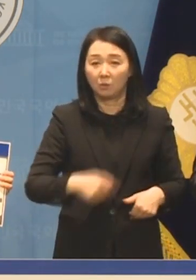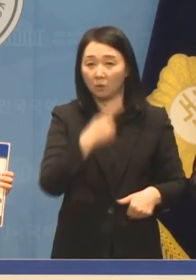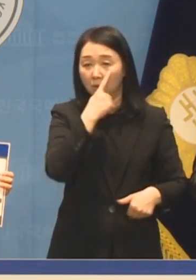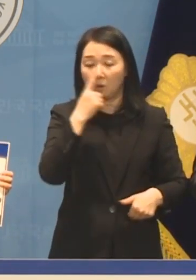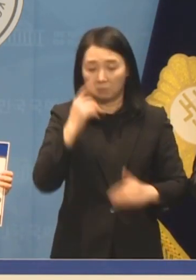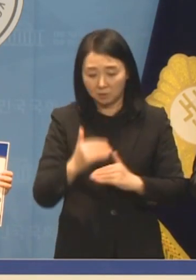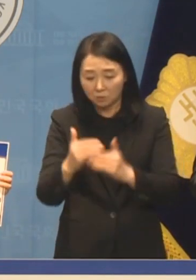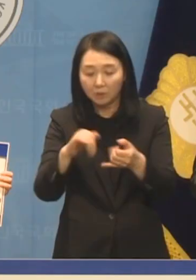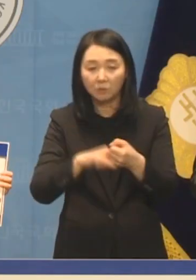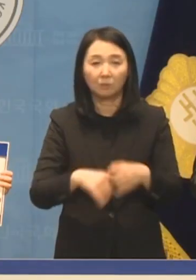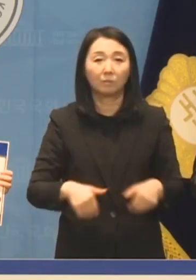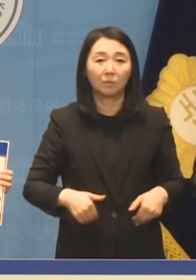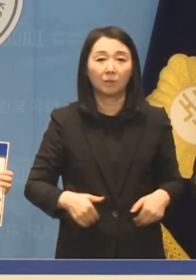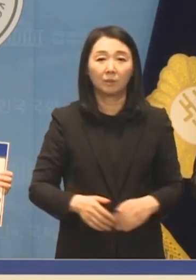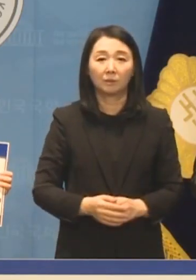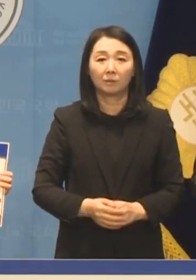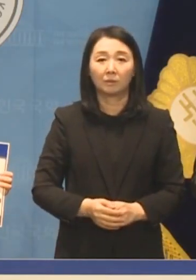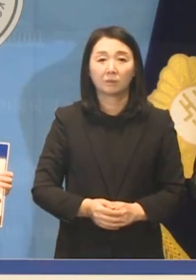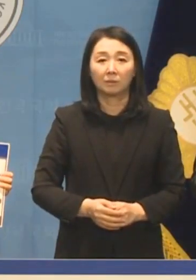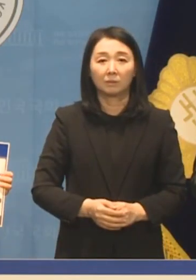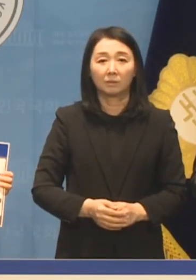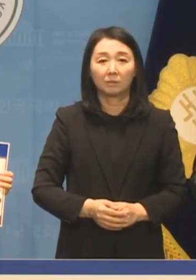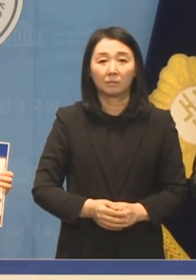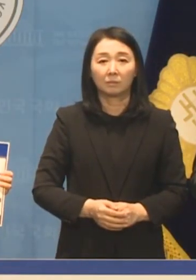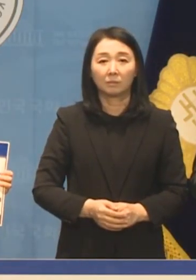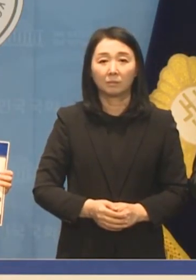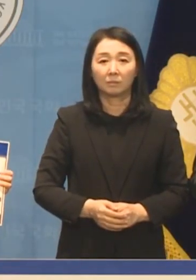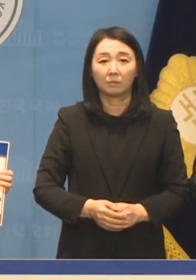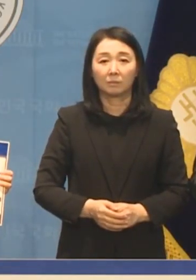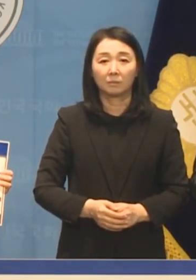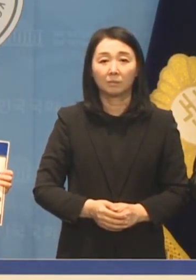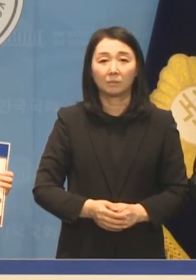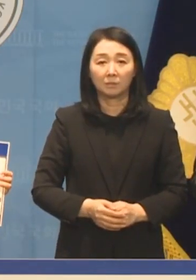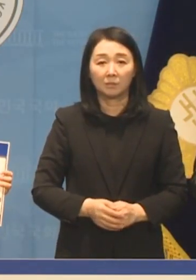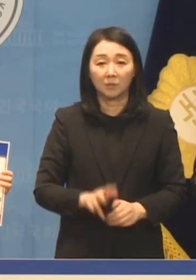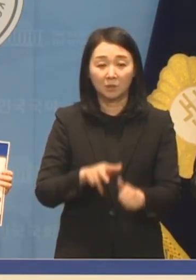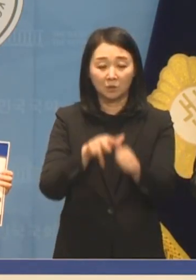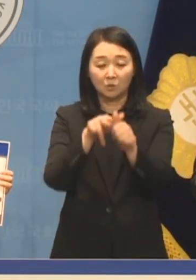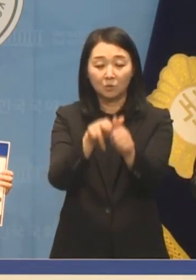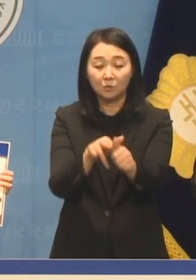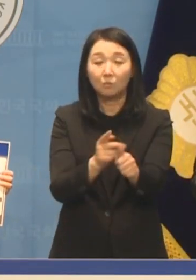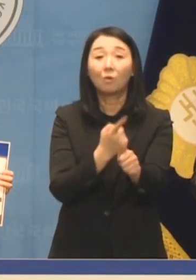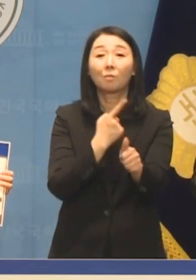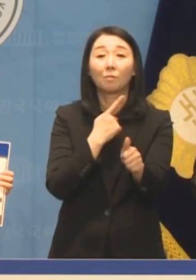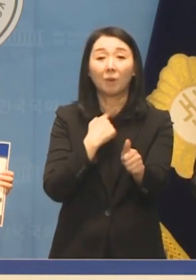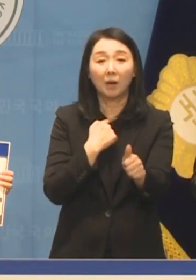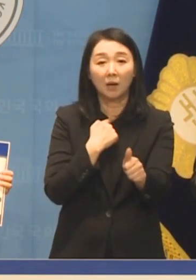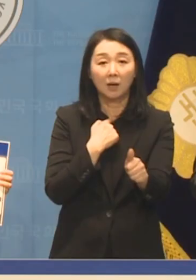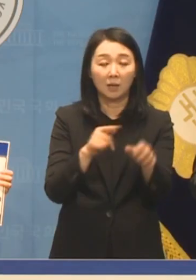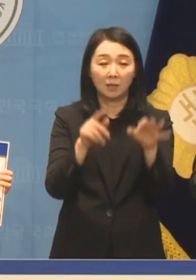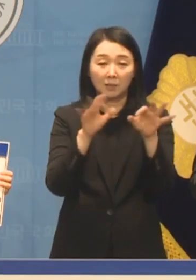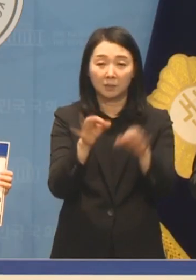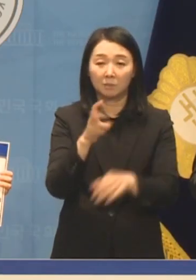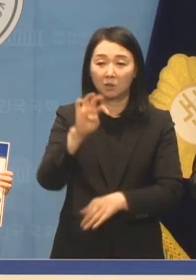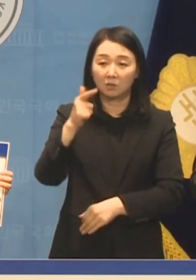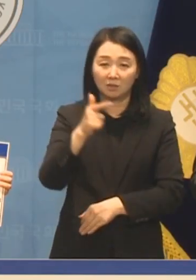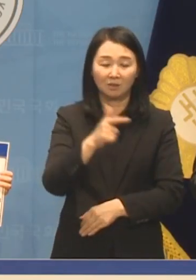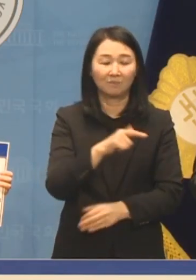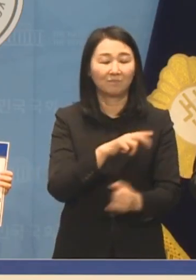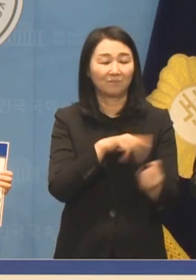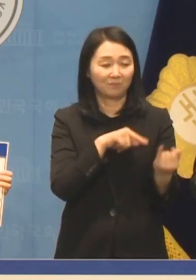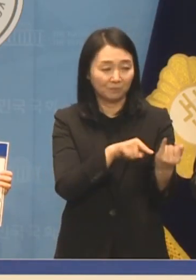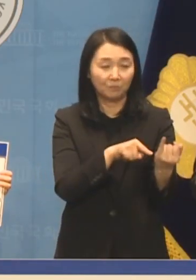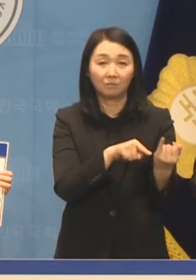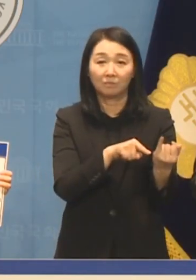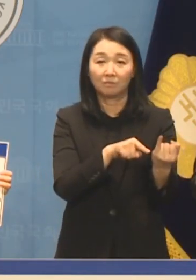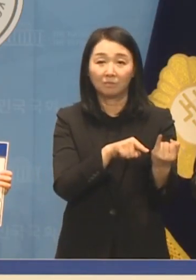과정을 거쳐야 하는 것입니다. 그런데 이렇게 후보 김영선에게 당신에게